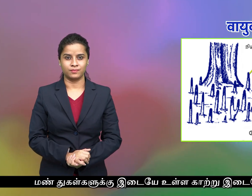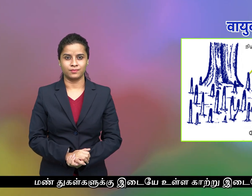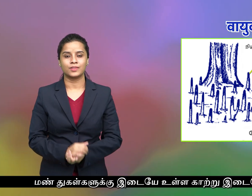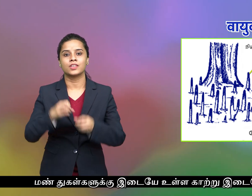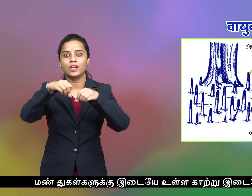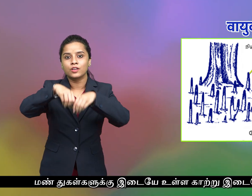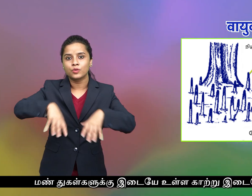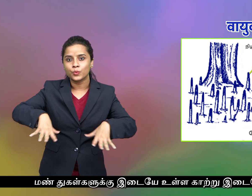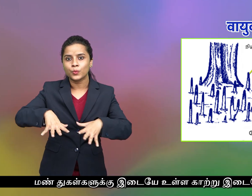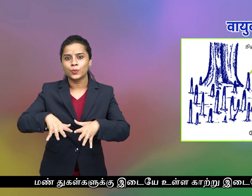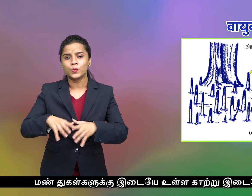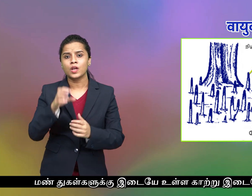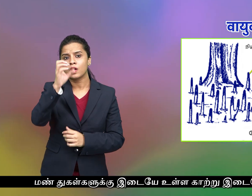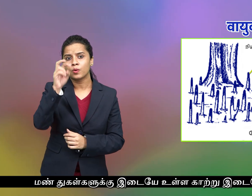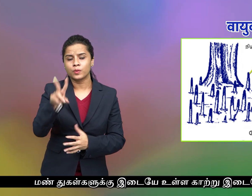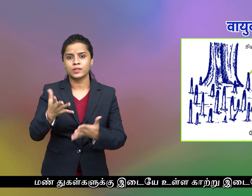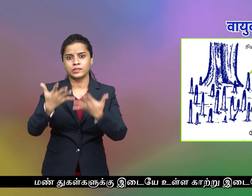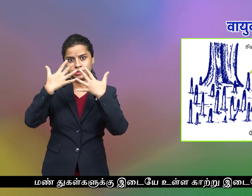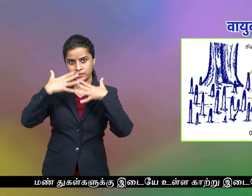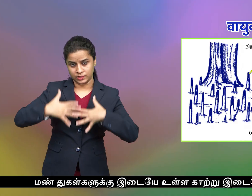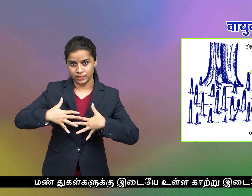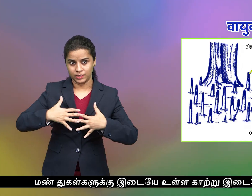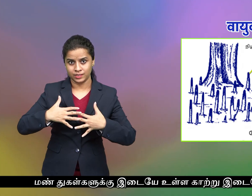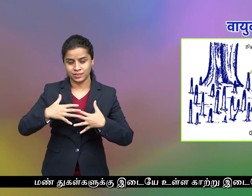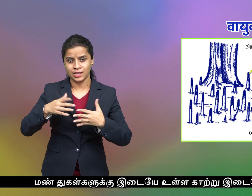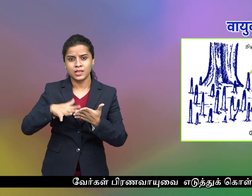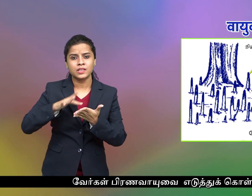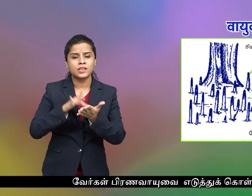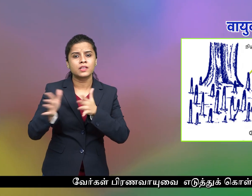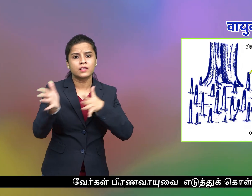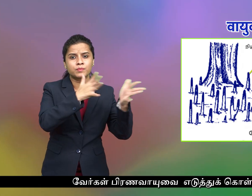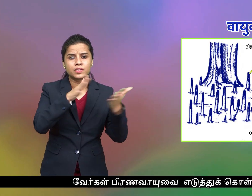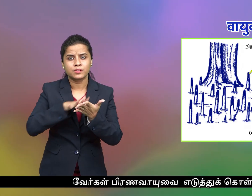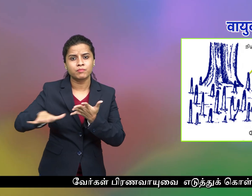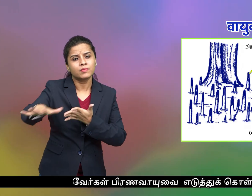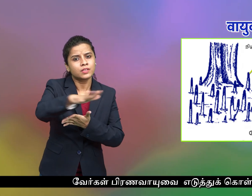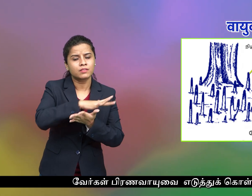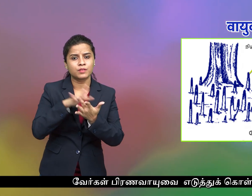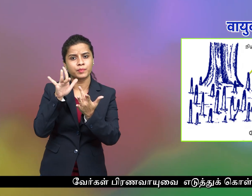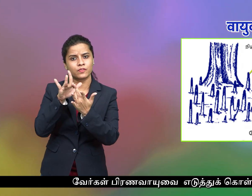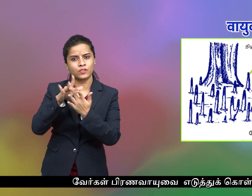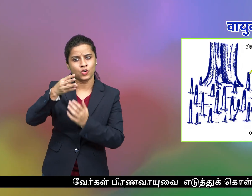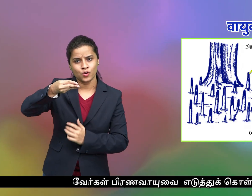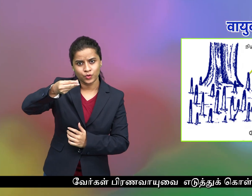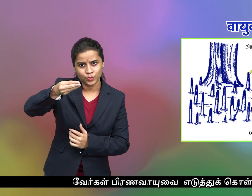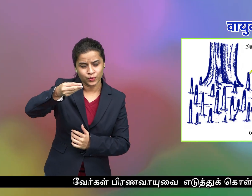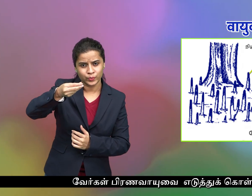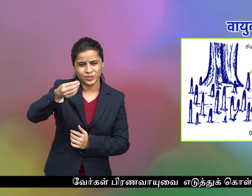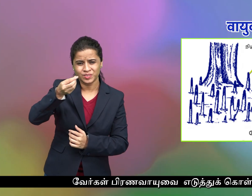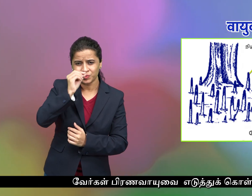மண் துகள்களுக்கு இடையே உள்ள காற்று இடைவெளியில் இருந்து வேர்கள் பிராணவாயுவை எடுத்துக்கொள்கின்றன.